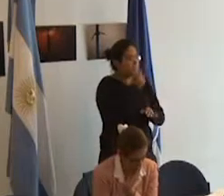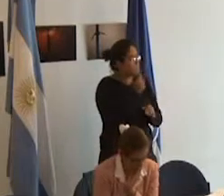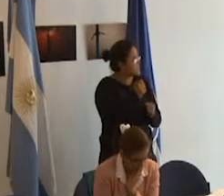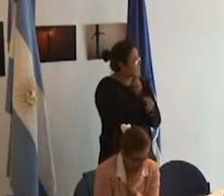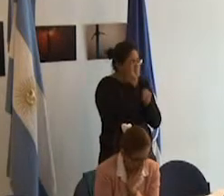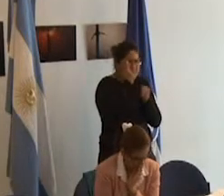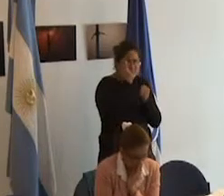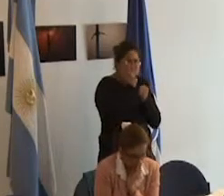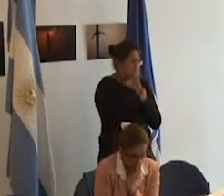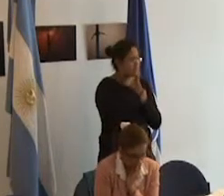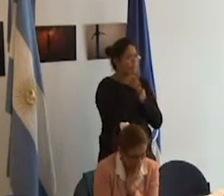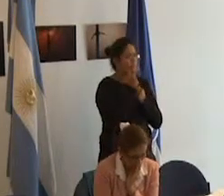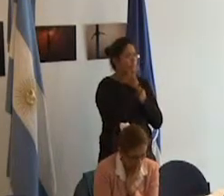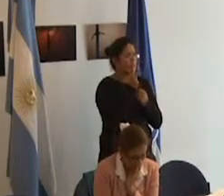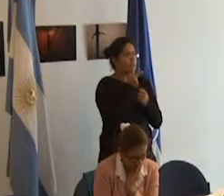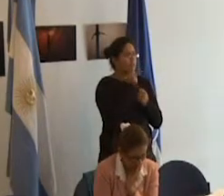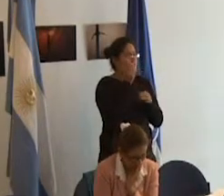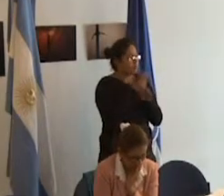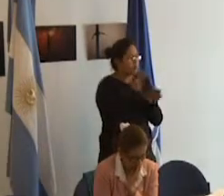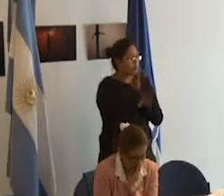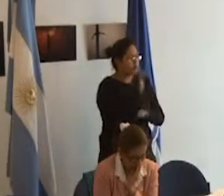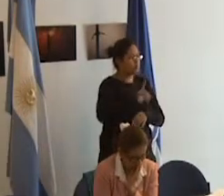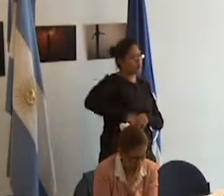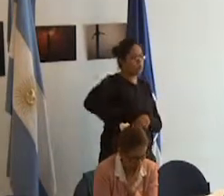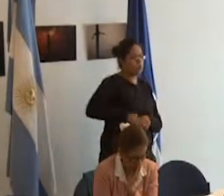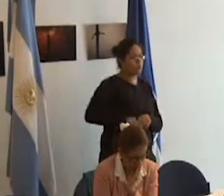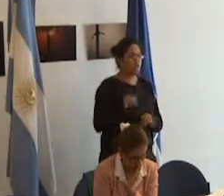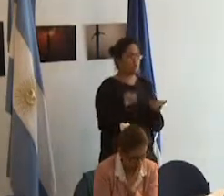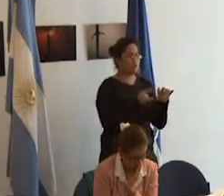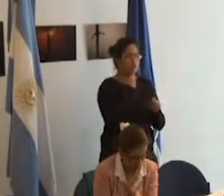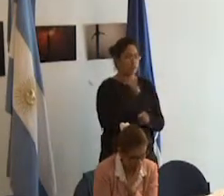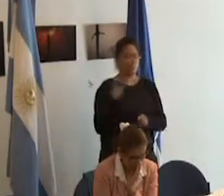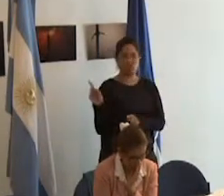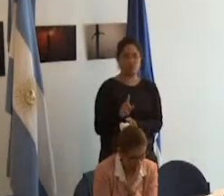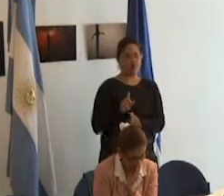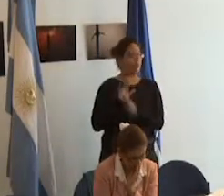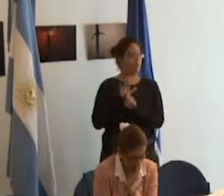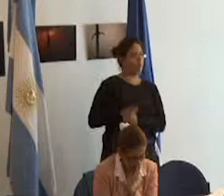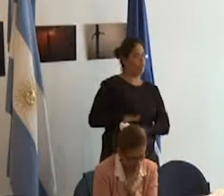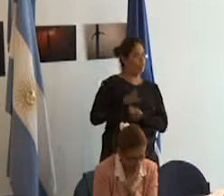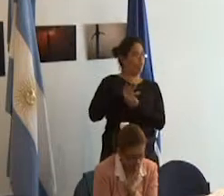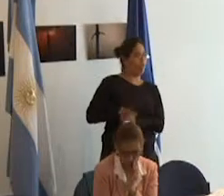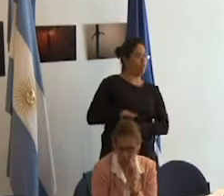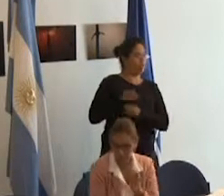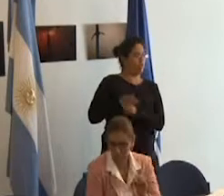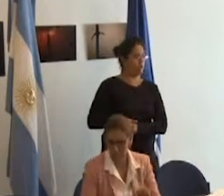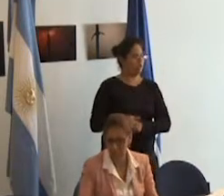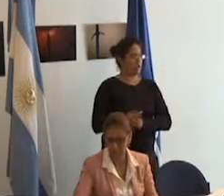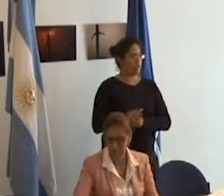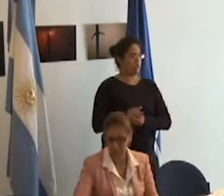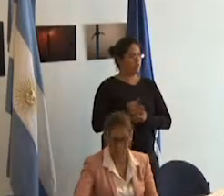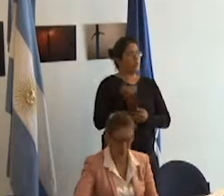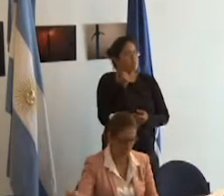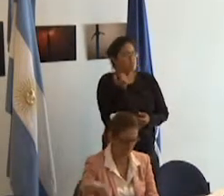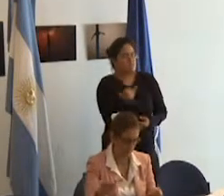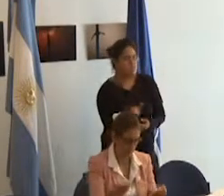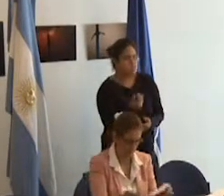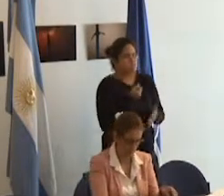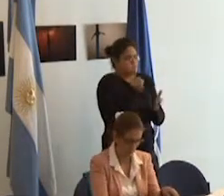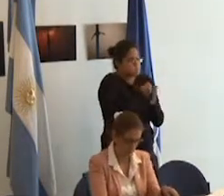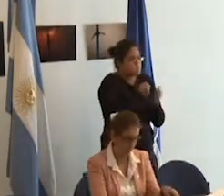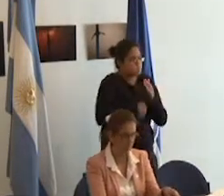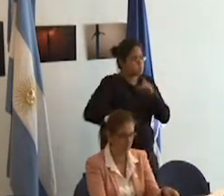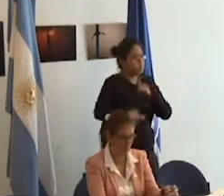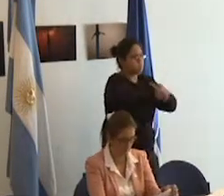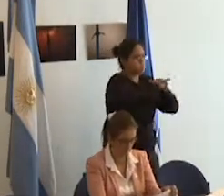escuela fundamentalmente ha sido durante mucho tiempo negar, invisibilizar, y cuando están ahí